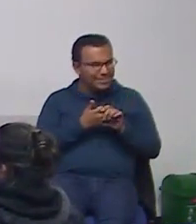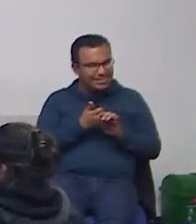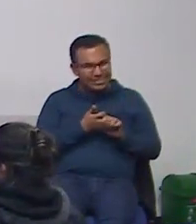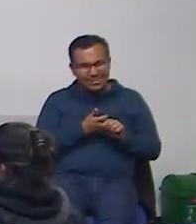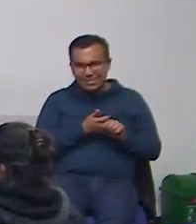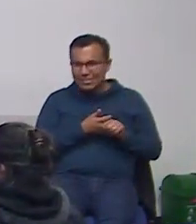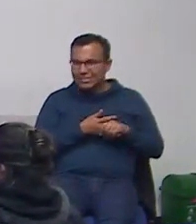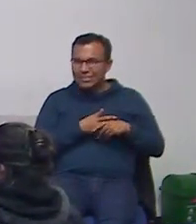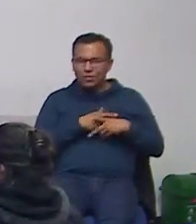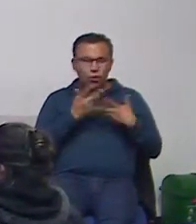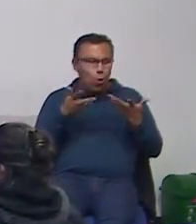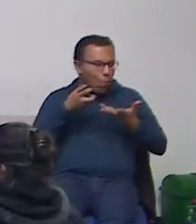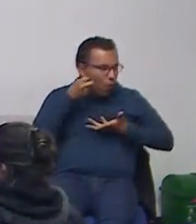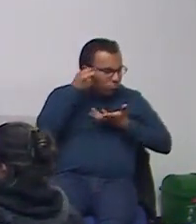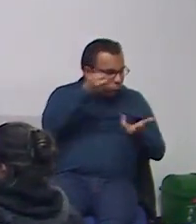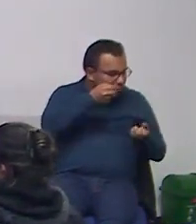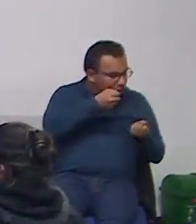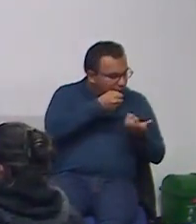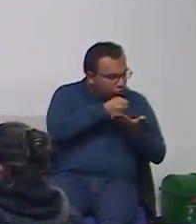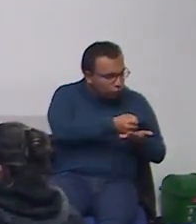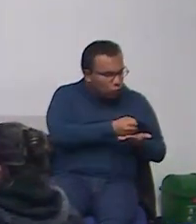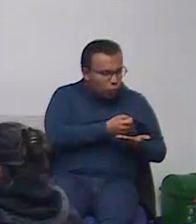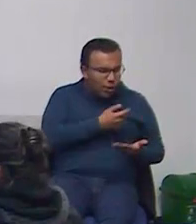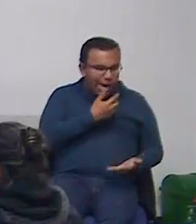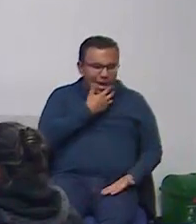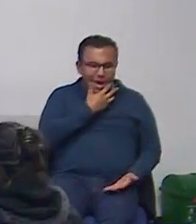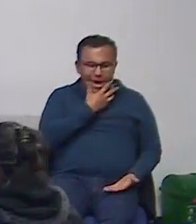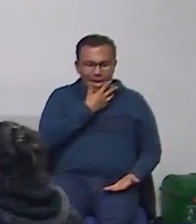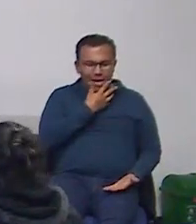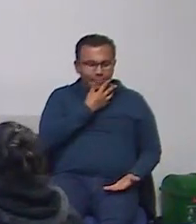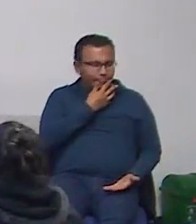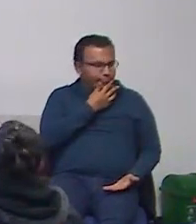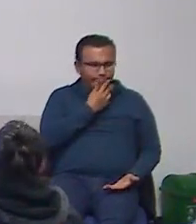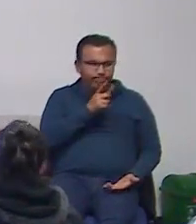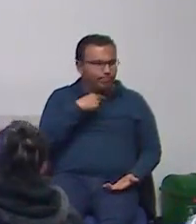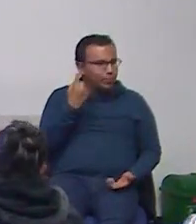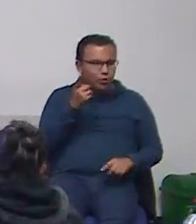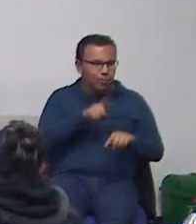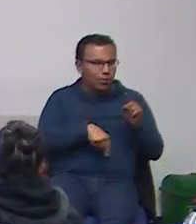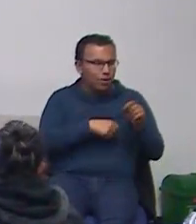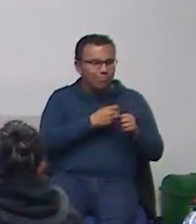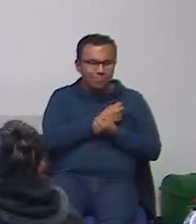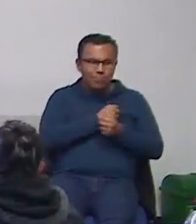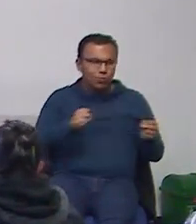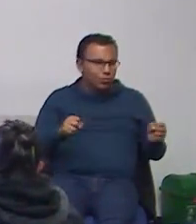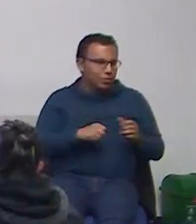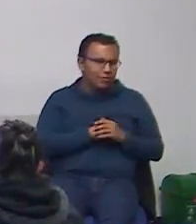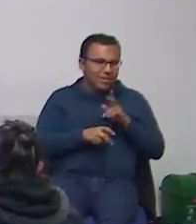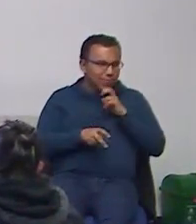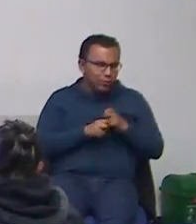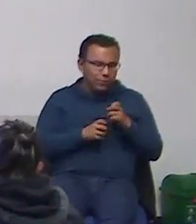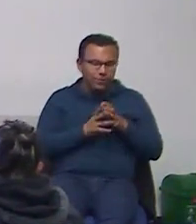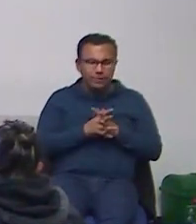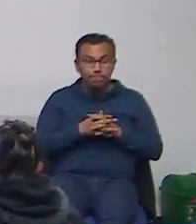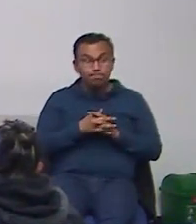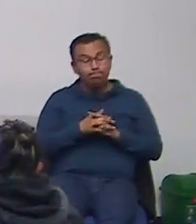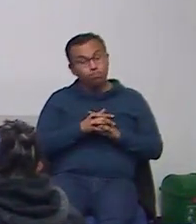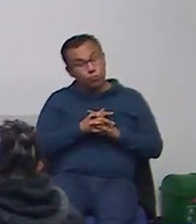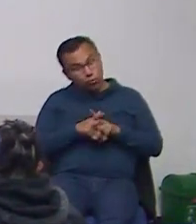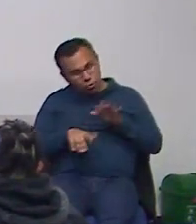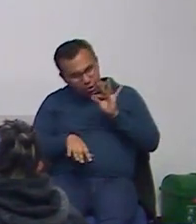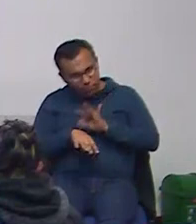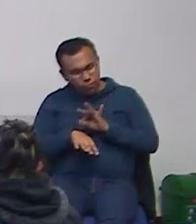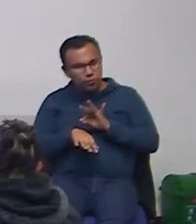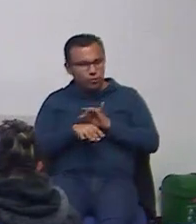Cómo financiar o lograr al final no se podía hacer un proceso y era imposible y era muy complicado con la fundación